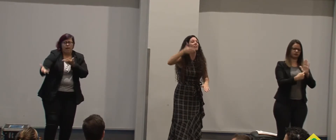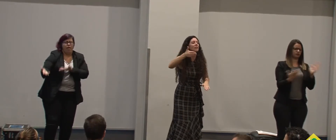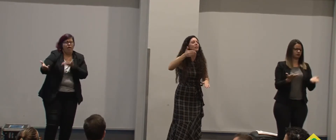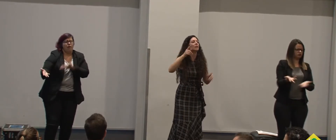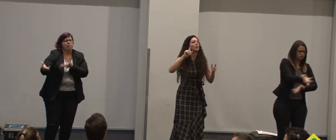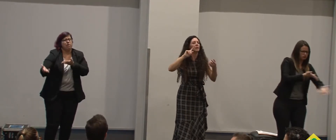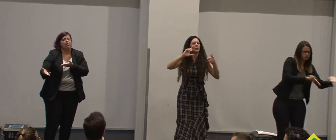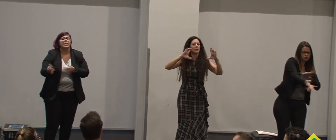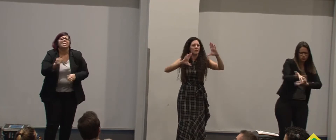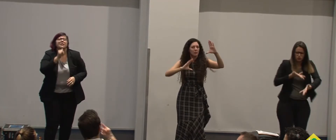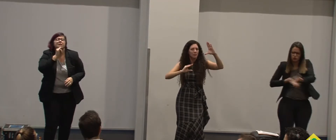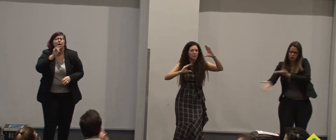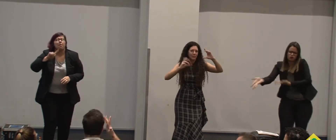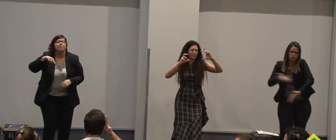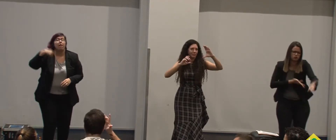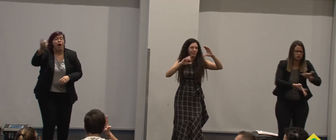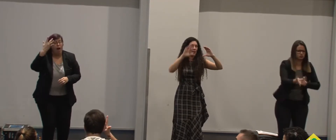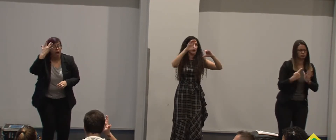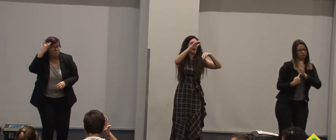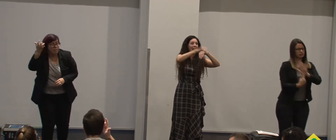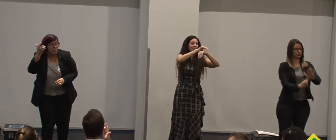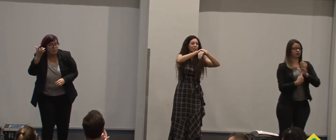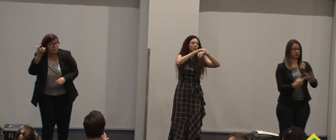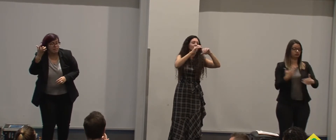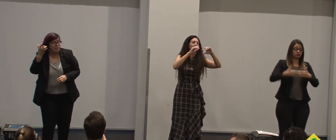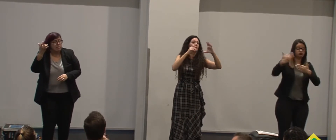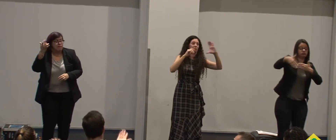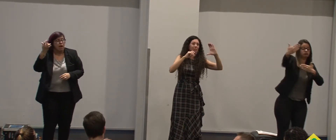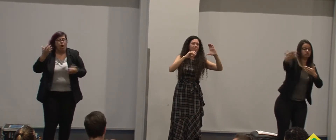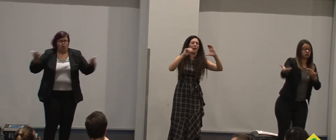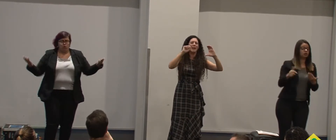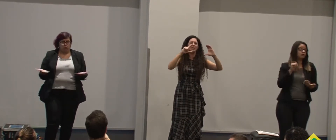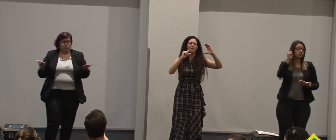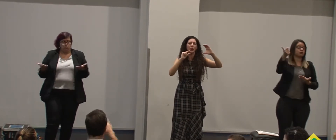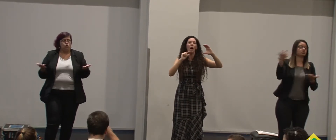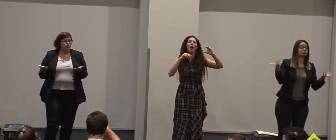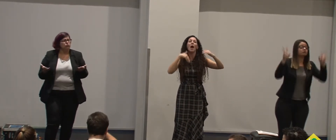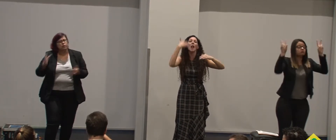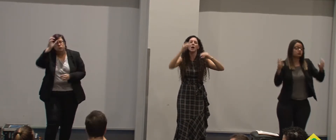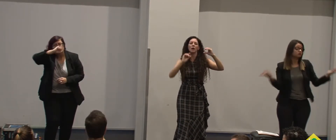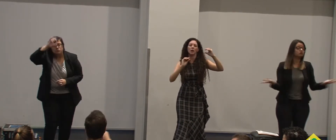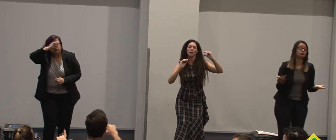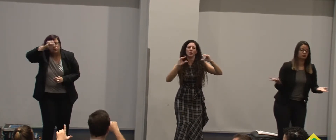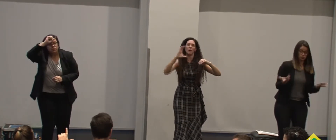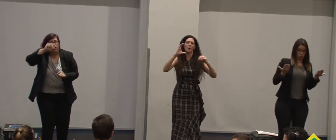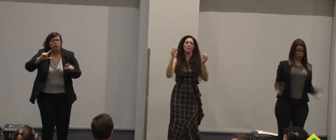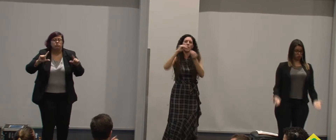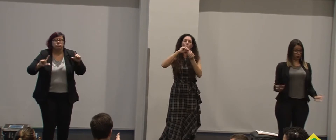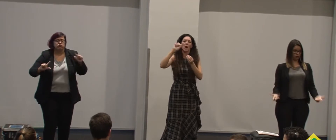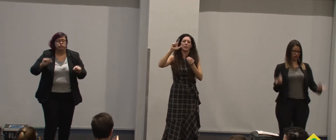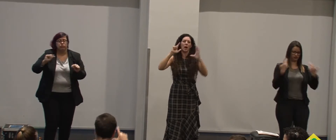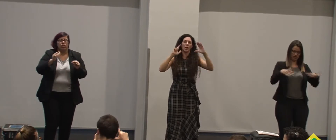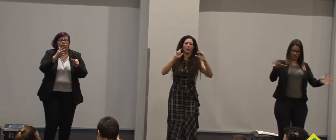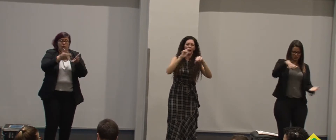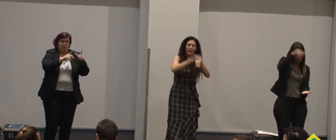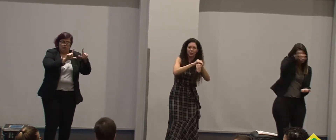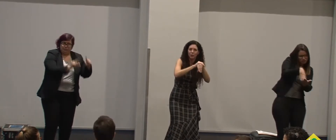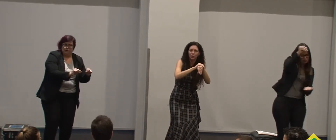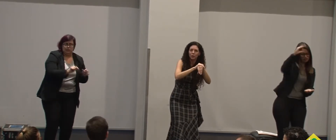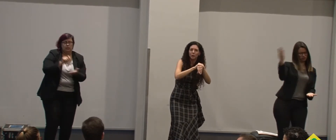também. A gente precisa ter um equilíbrio dessa mesma história, com essas mesmas personagens, que vão ser trabalhadas na modalidade dessa língua oral